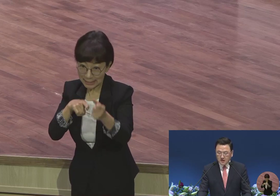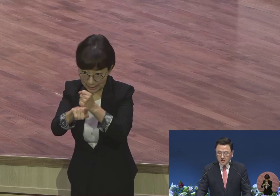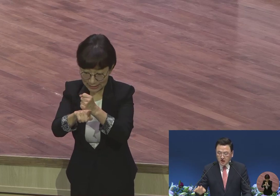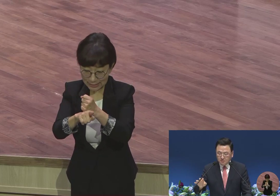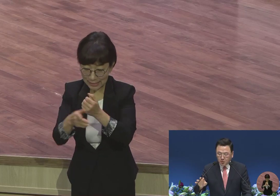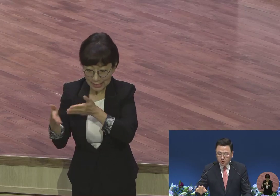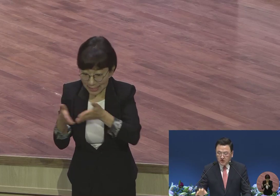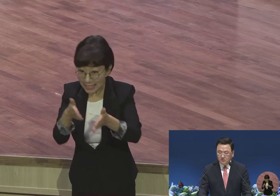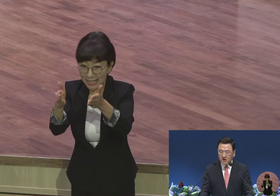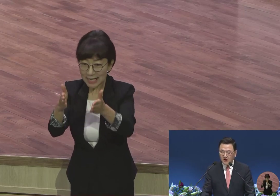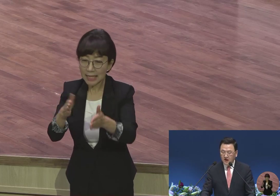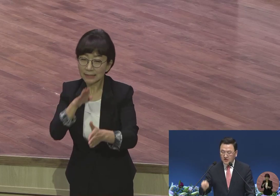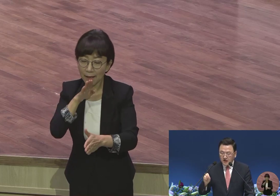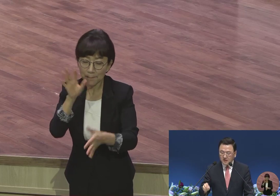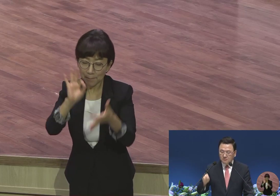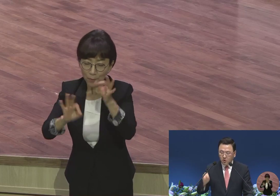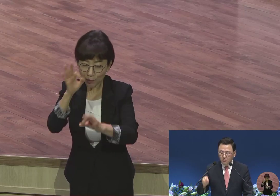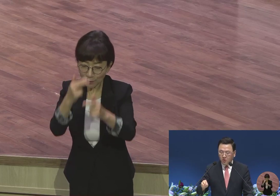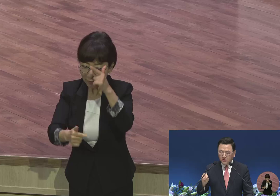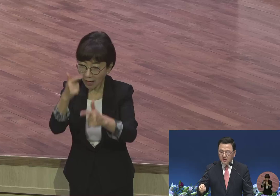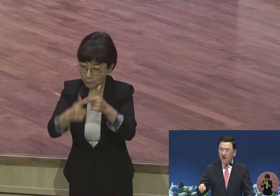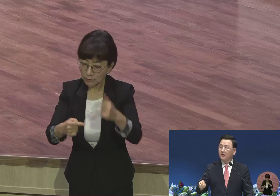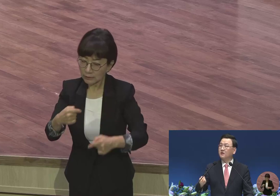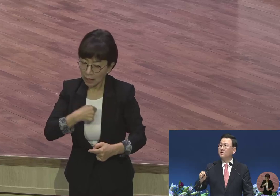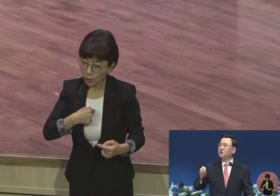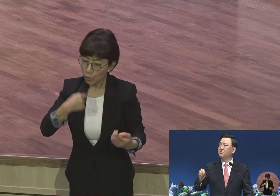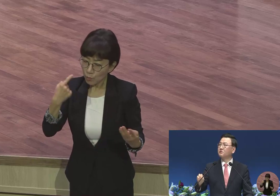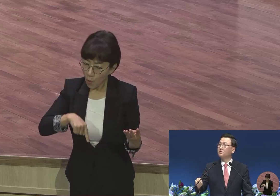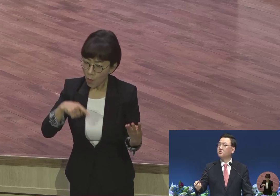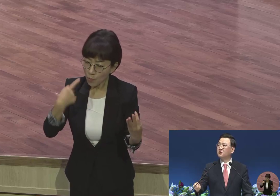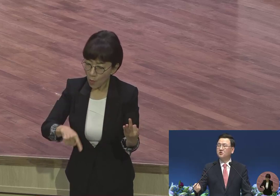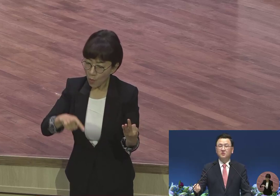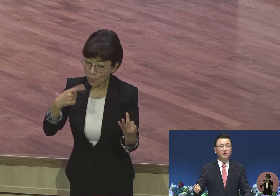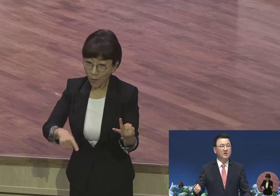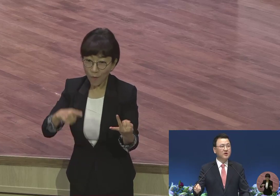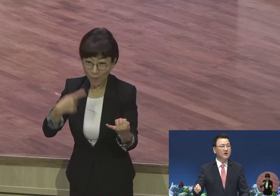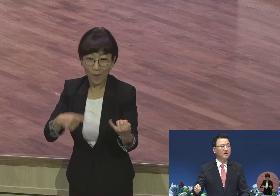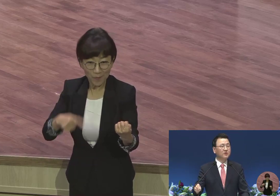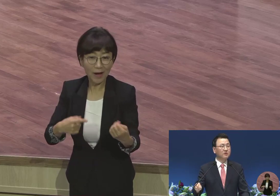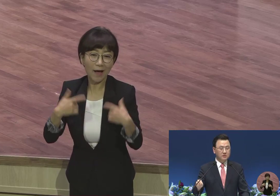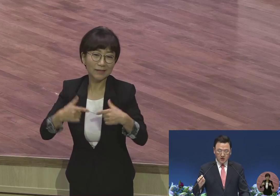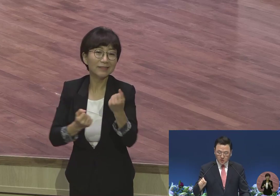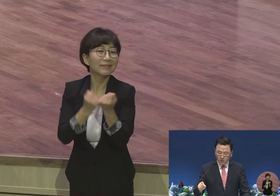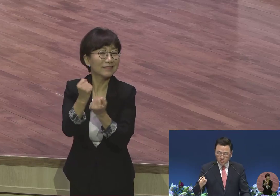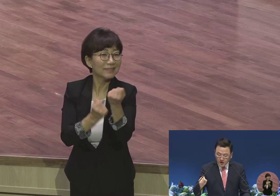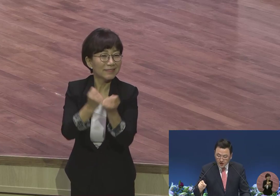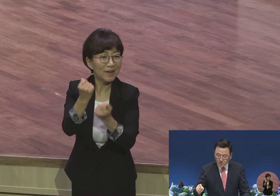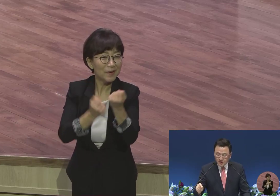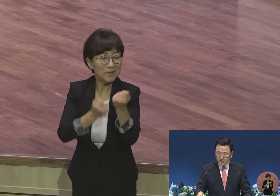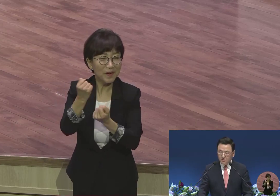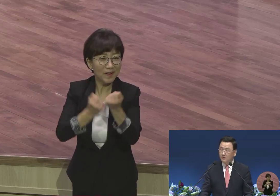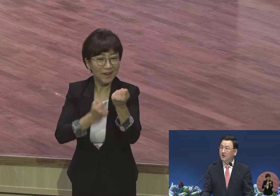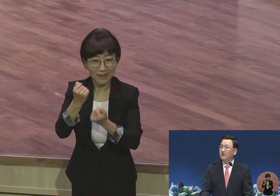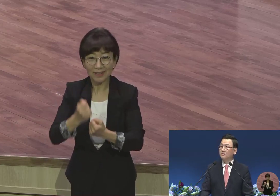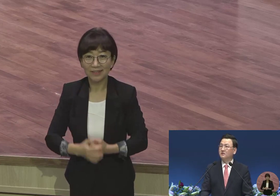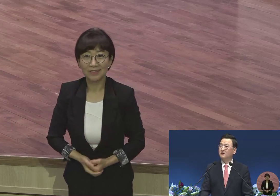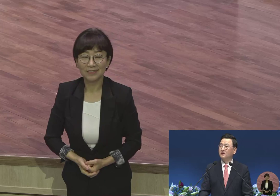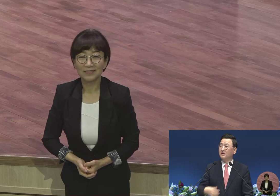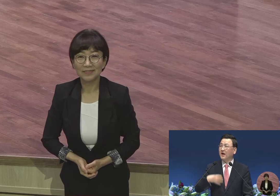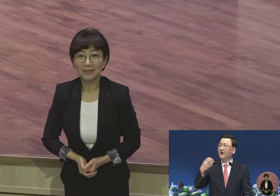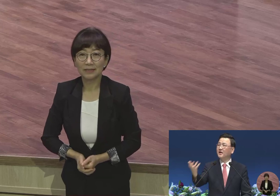생명이다. 나는 참 포도나무다. 나는 뭐뭐이다. 이 뜻이 뭐냐면 헬라어로 에고 에임이라는